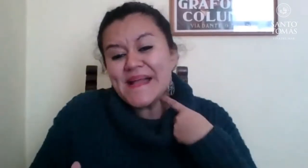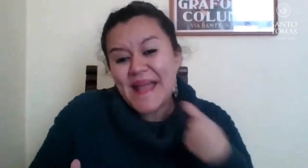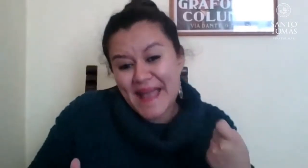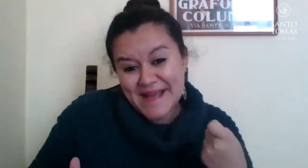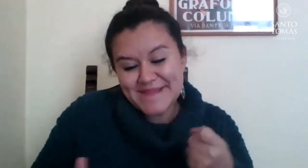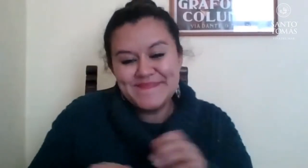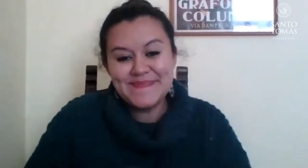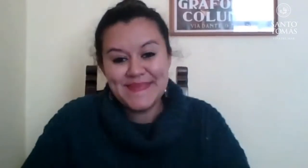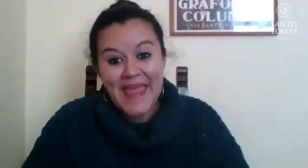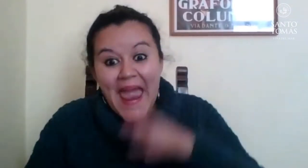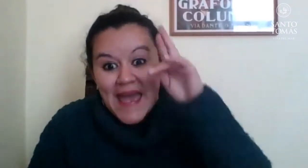¿Para qué?